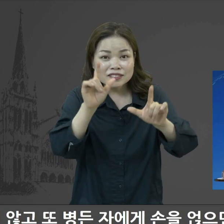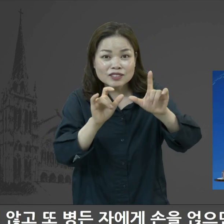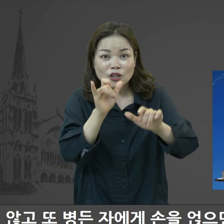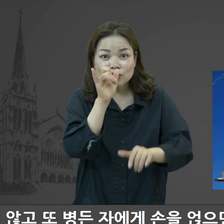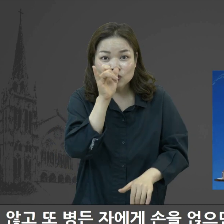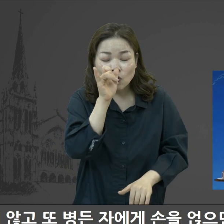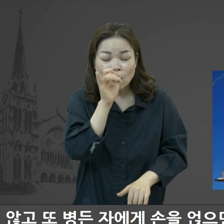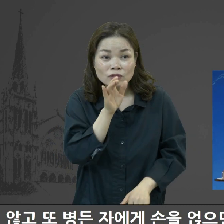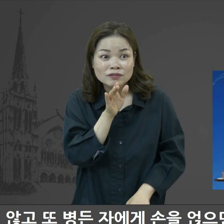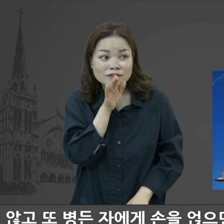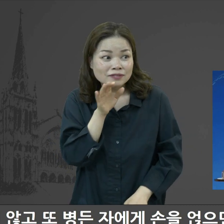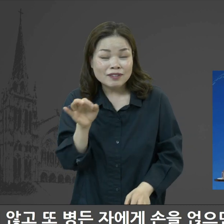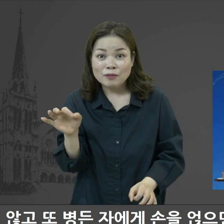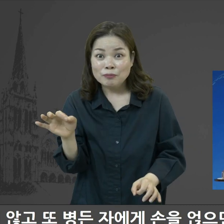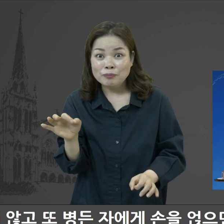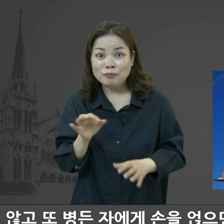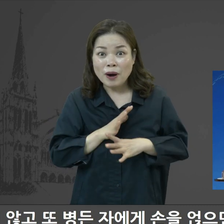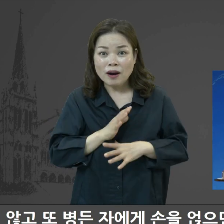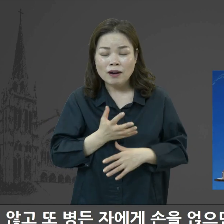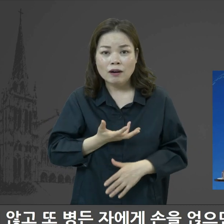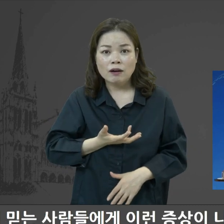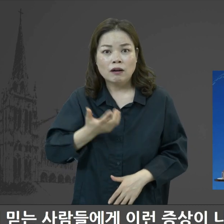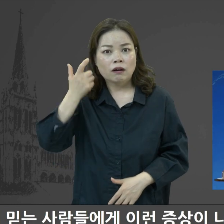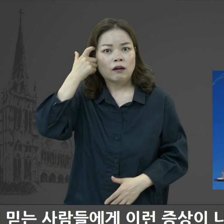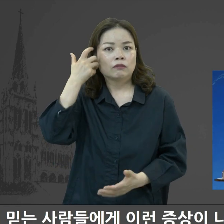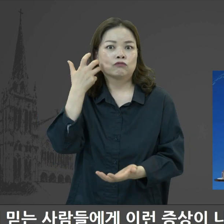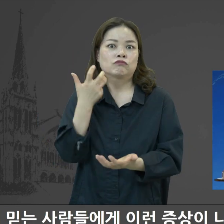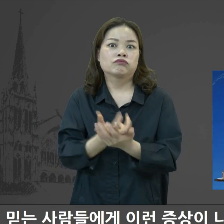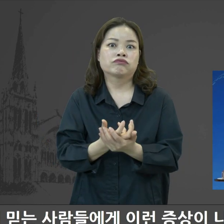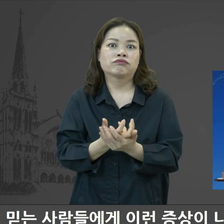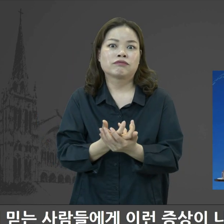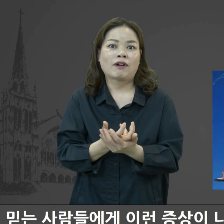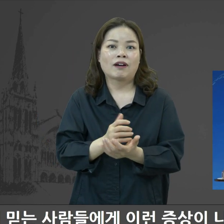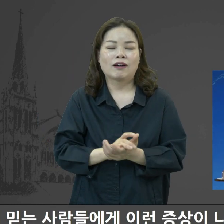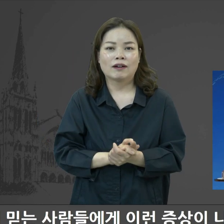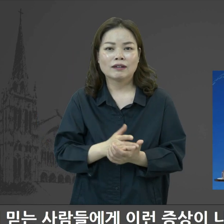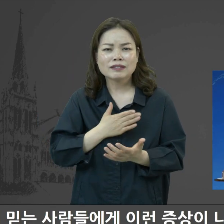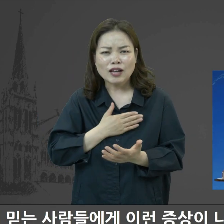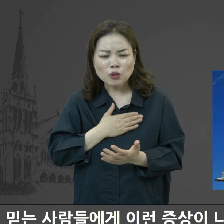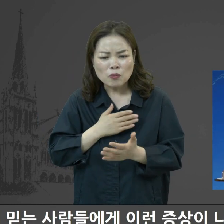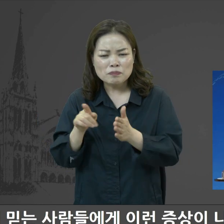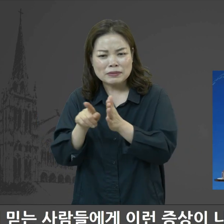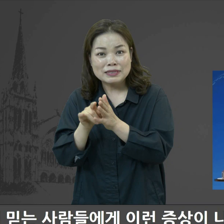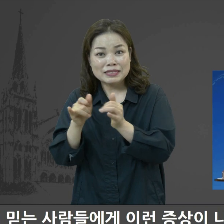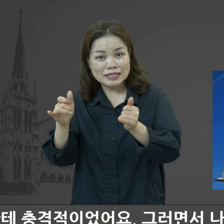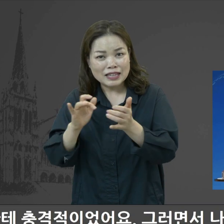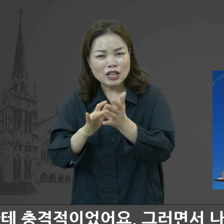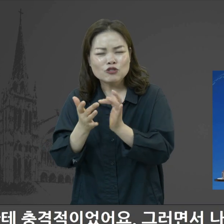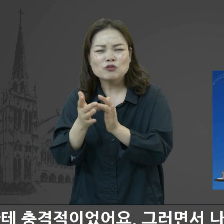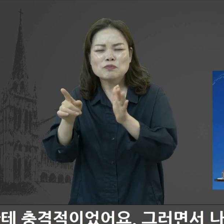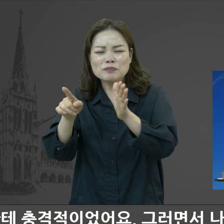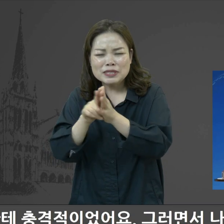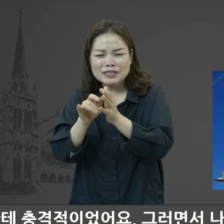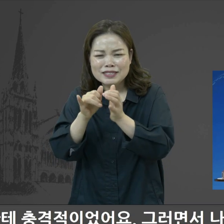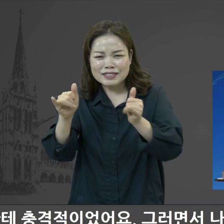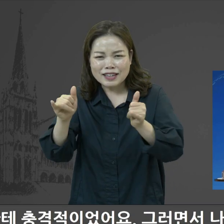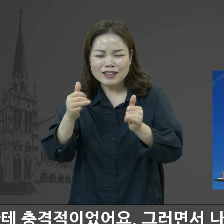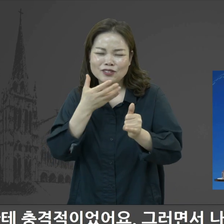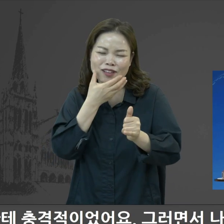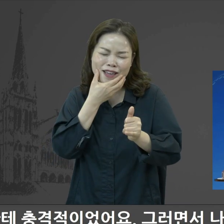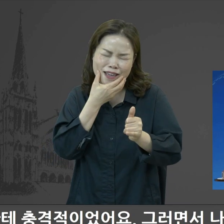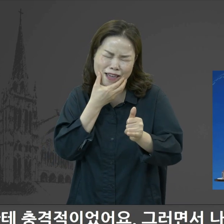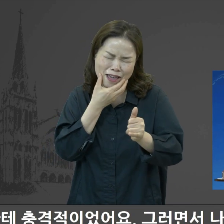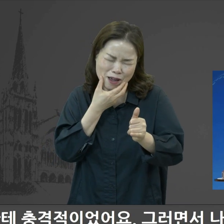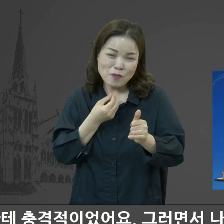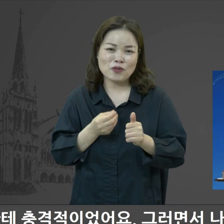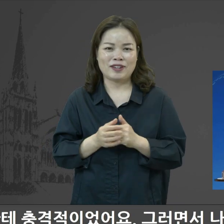나타나 진짜 놀랍다. 그것이 저한테 충격적이었어요. 그러면서 나도 이제 믿는 자가 됐다라는 게 그렇게 행복하고 좋다라는